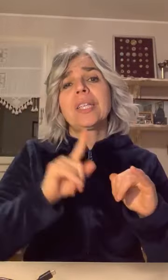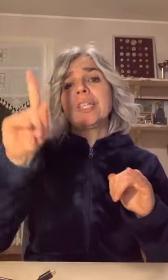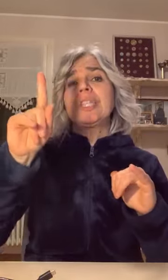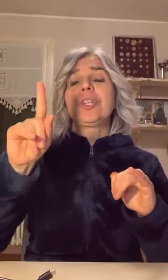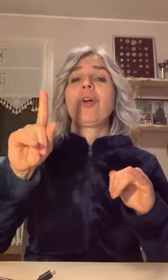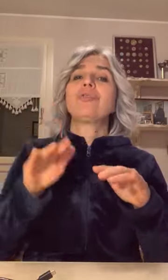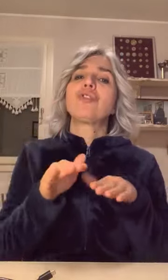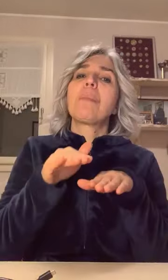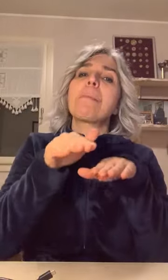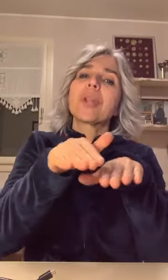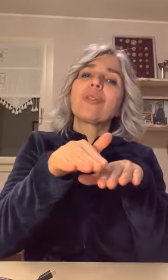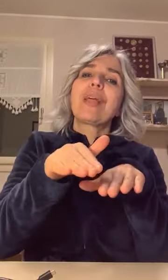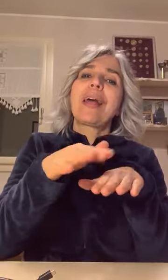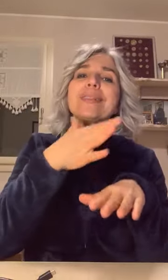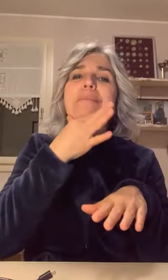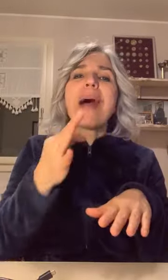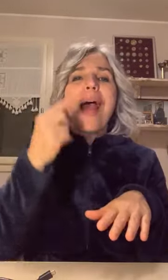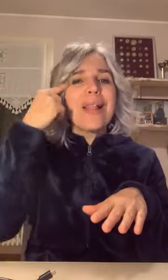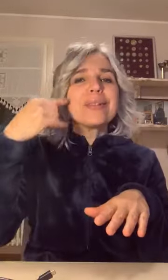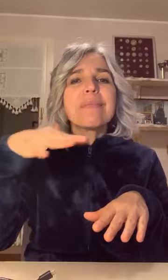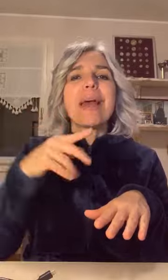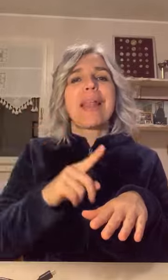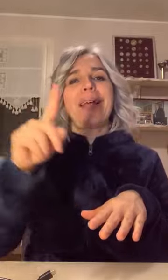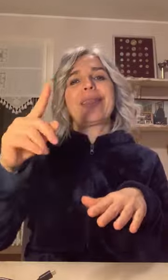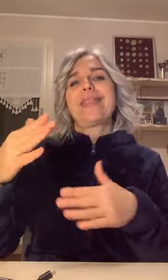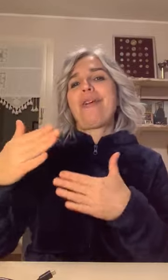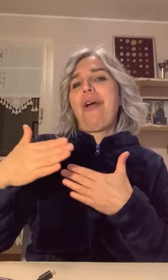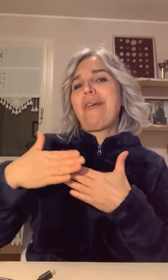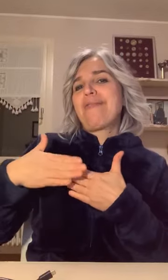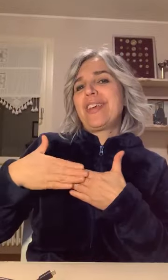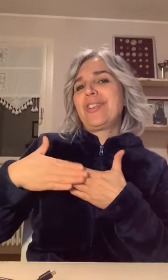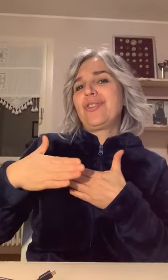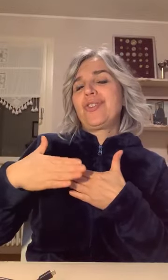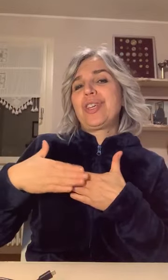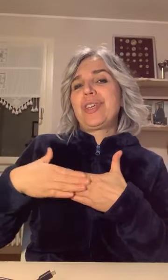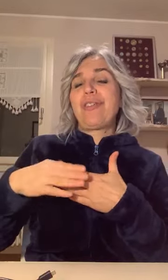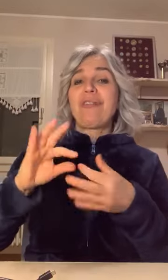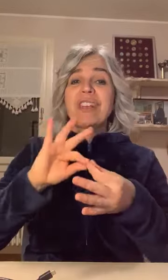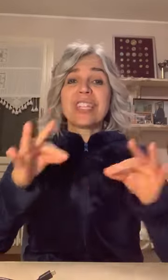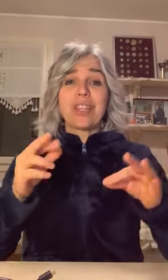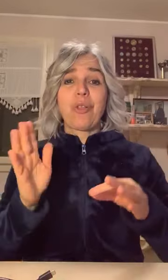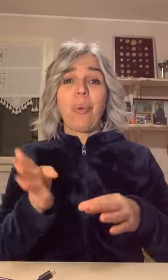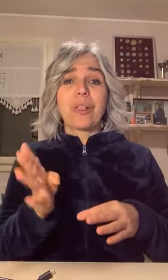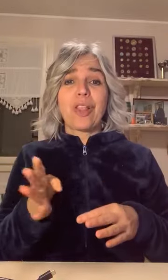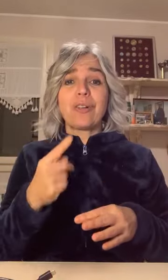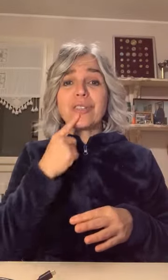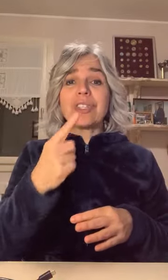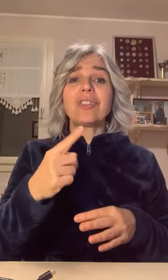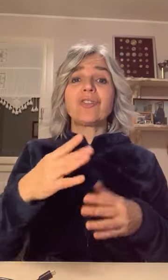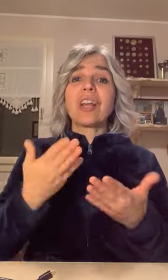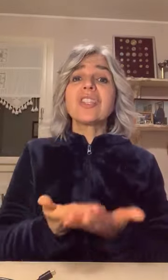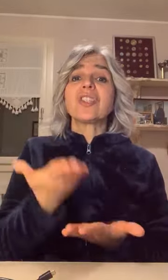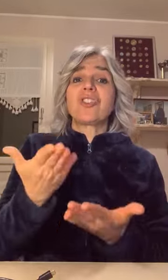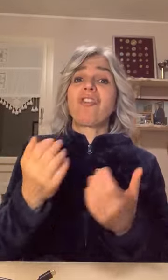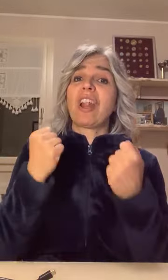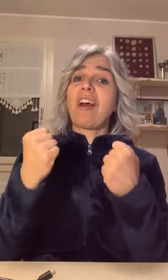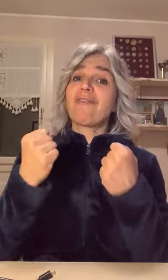Signore è vicino a noi. Il versetto 14 dice: il Signore è la mia forza ed è il mio cantico ed Egli è stata la mia